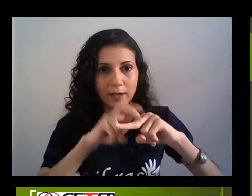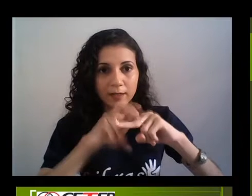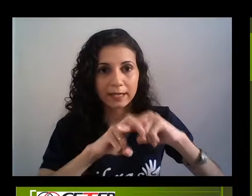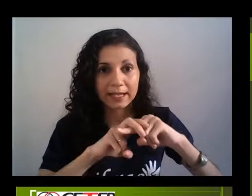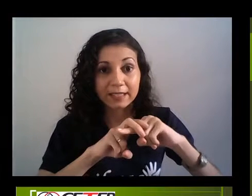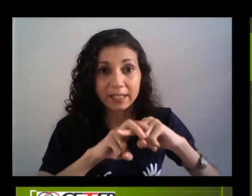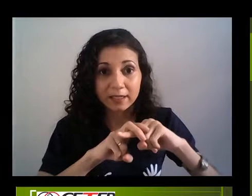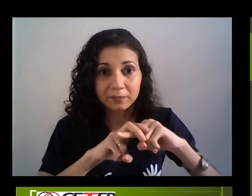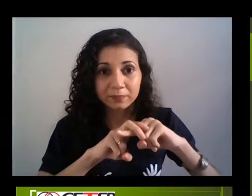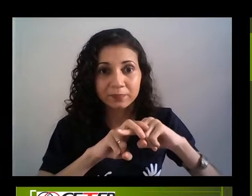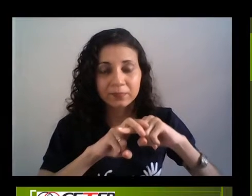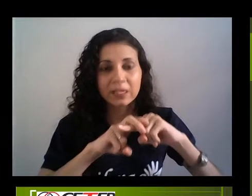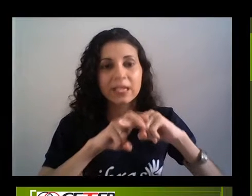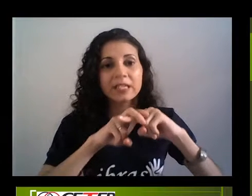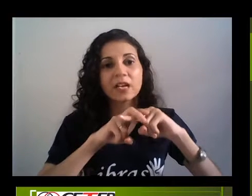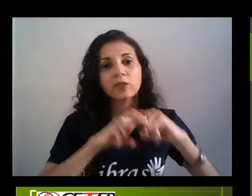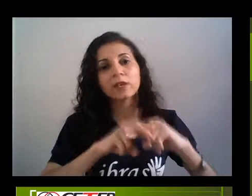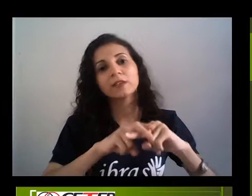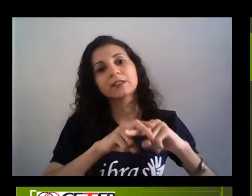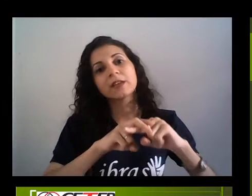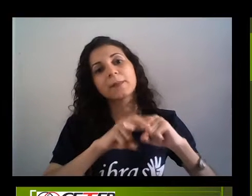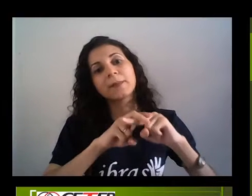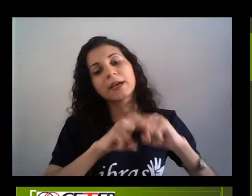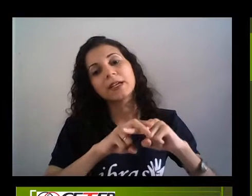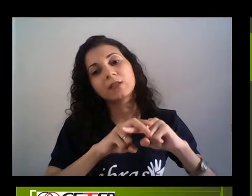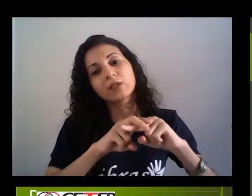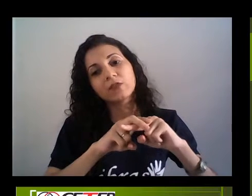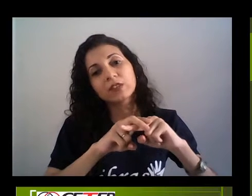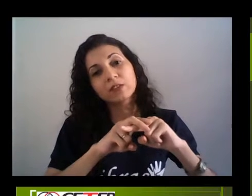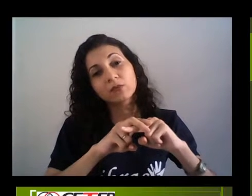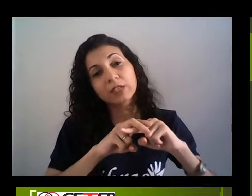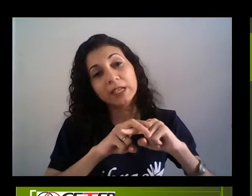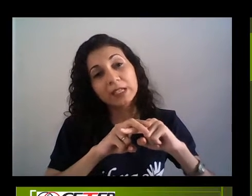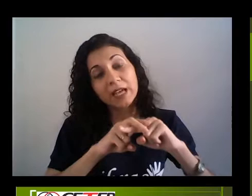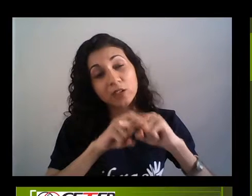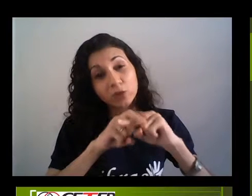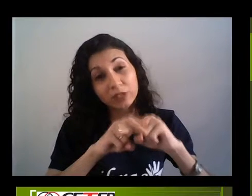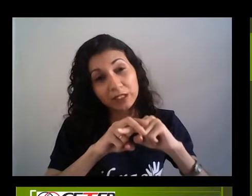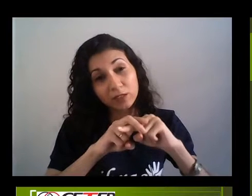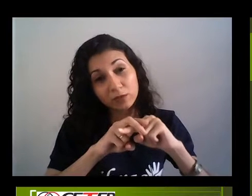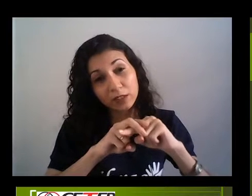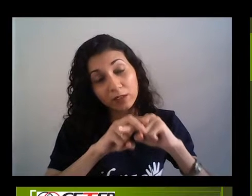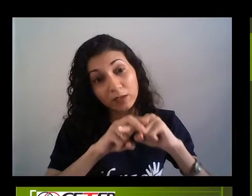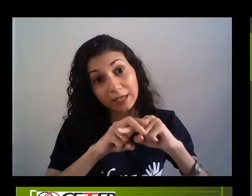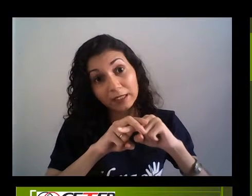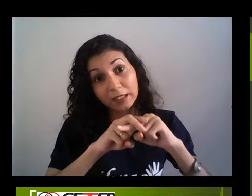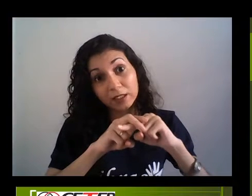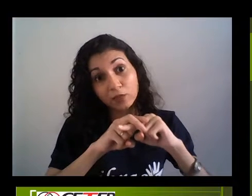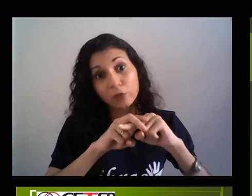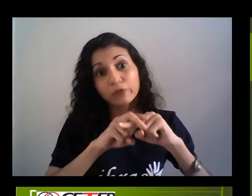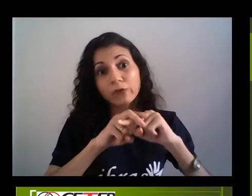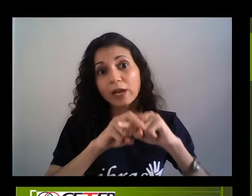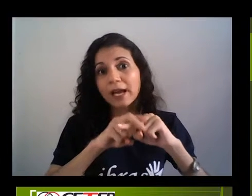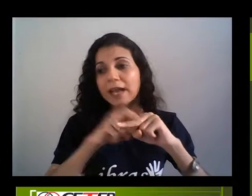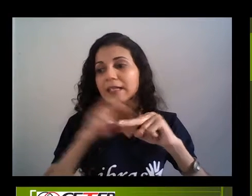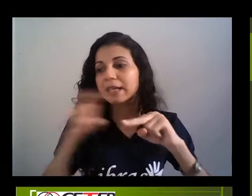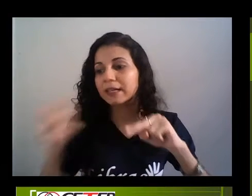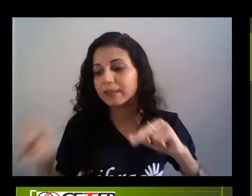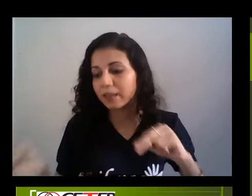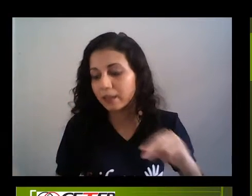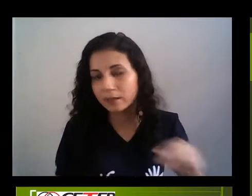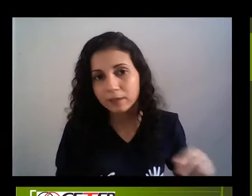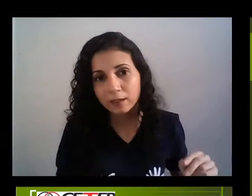Tá? Cadeira. E aí eu quero ensinar para ele, eu quero fazer com que ele associe isso daqui com a cadeira. Então eu vou lá